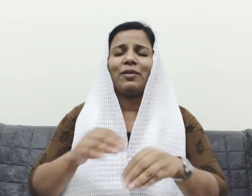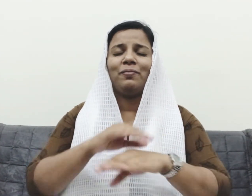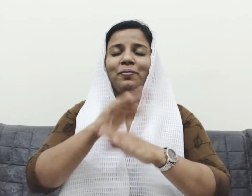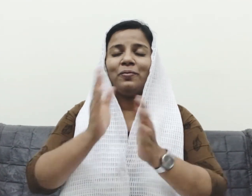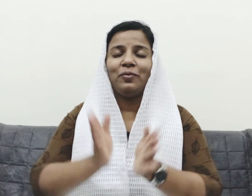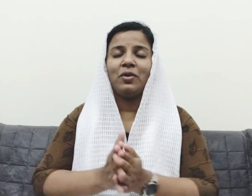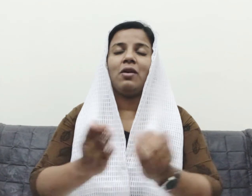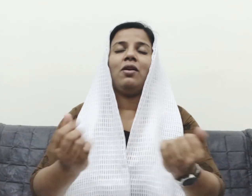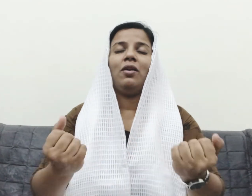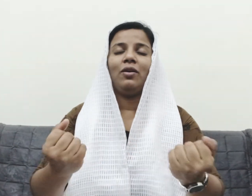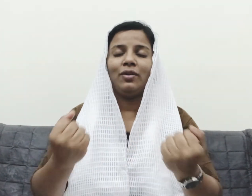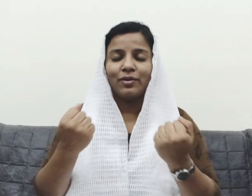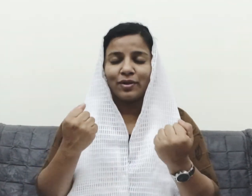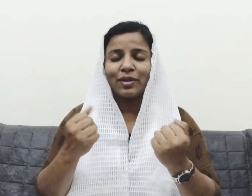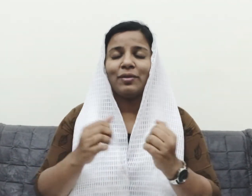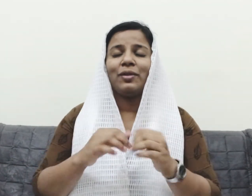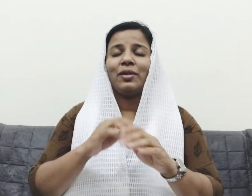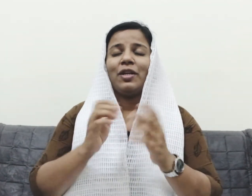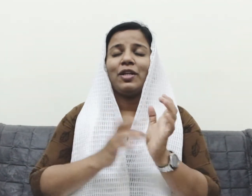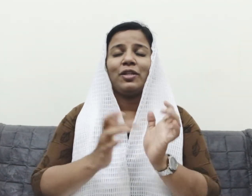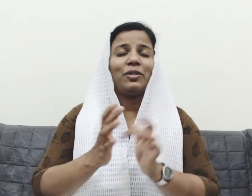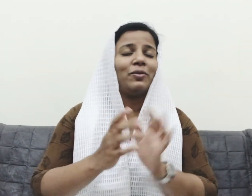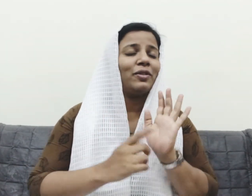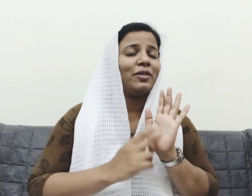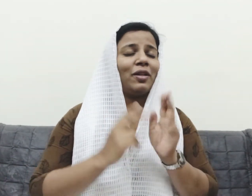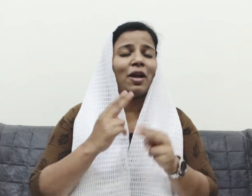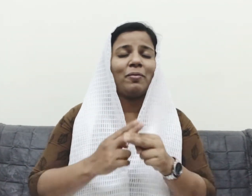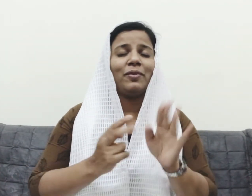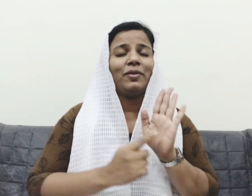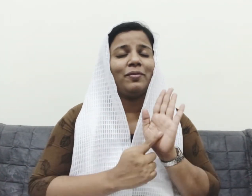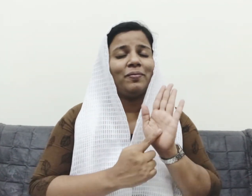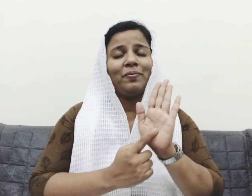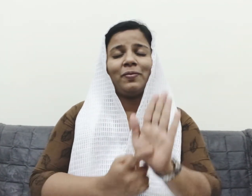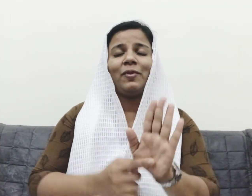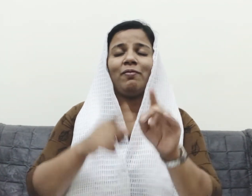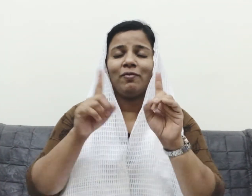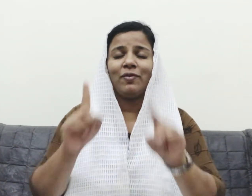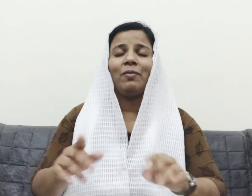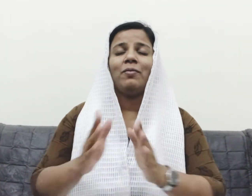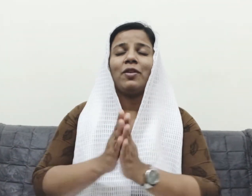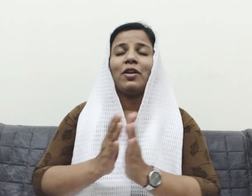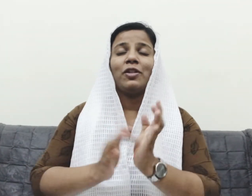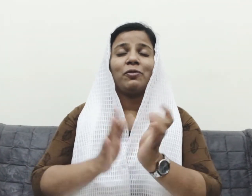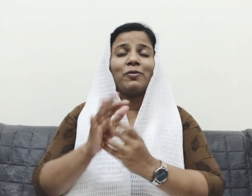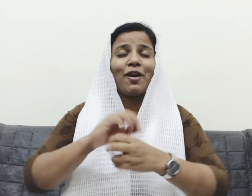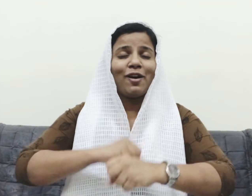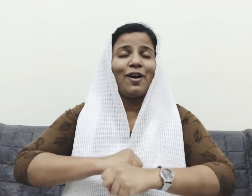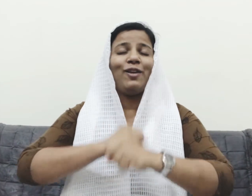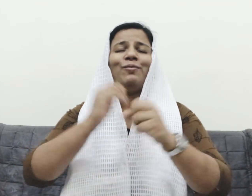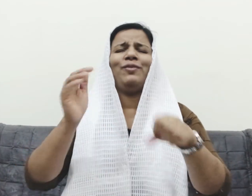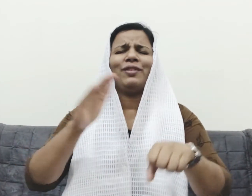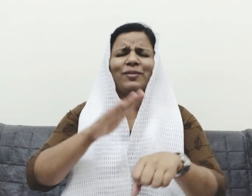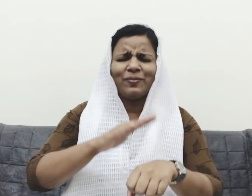പരിപൂർണ ആരോഗ്യം യേശുവിൻ്റെ നാമത്തിൽ വെളിപ്പെട്ട് വരട്ടെ എന്ന് പ്രാർത്ഥിക്കുന്നു. കഥാവേ, അങ്ങനെ അത്ഭുതകരം തൻ്റെ കുഞ്ഞുങ്ങളുടെ മേൽ വെച്ച്